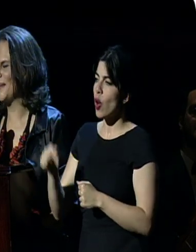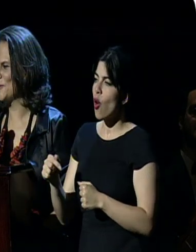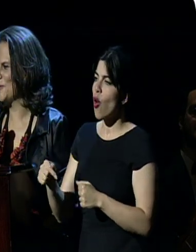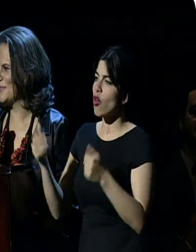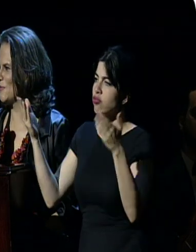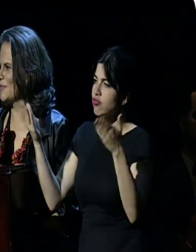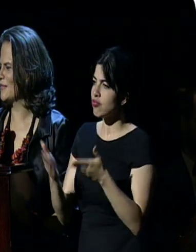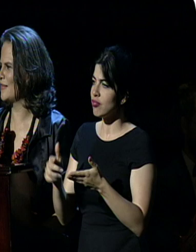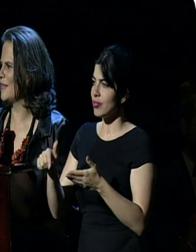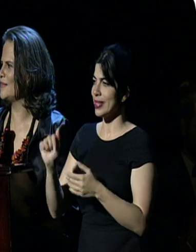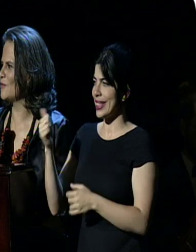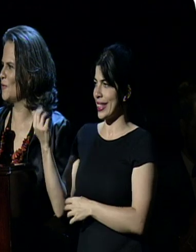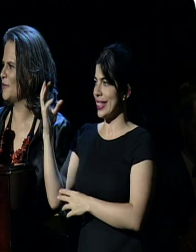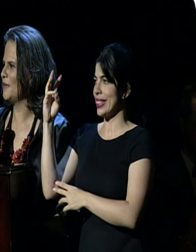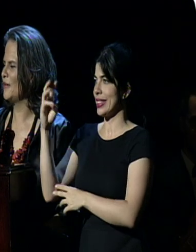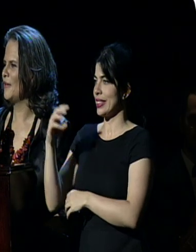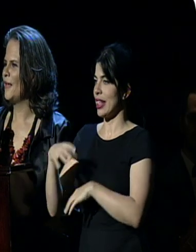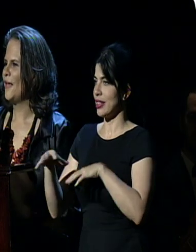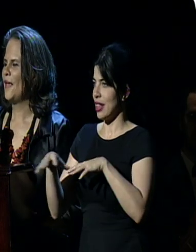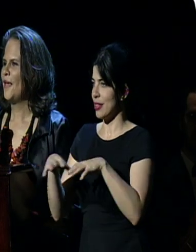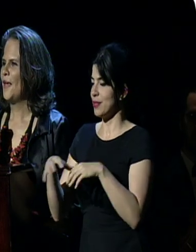recibe en su 16ª edición.